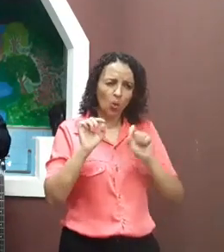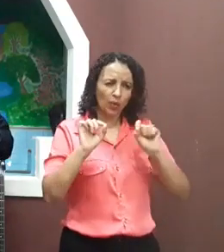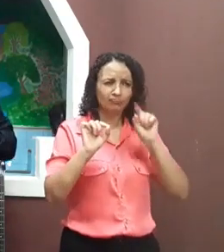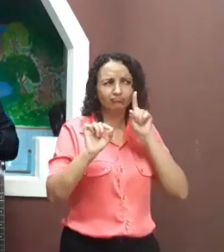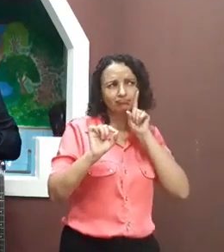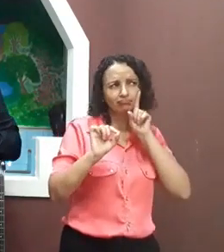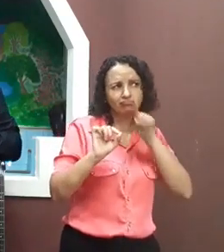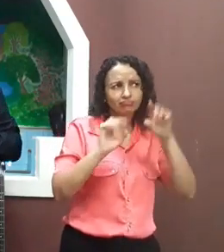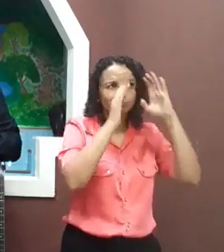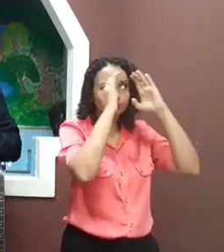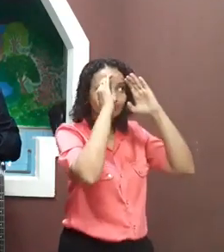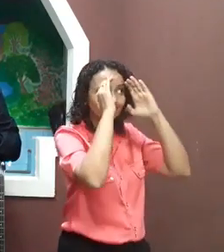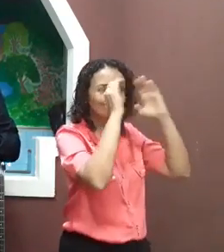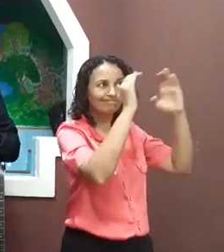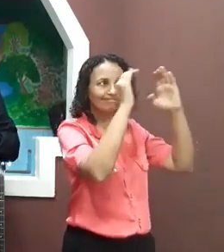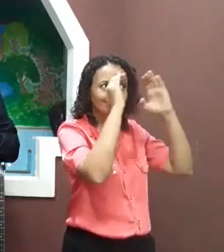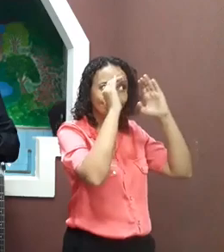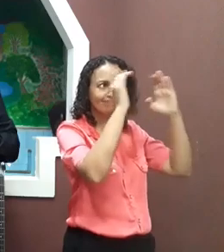vai